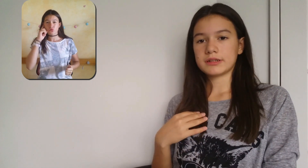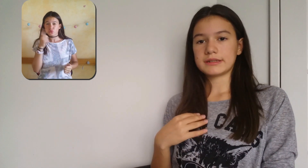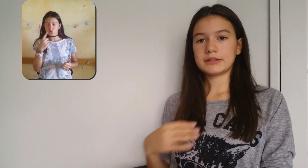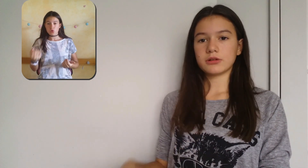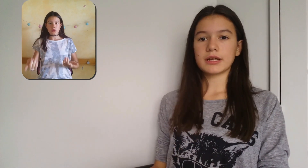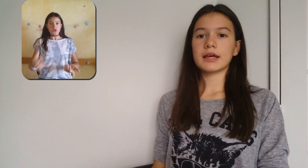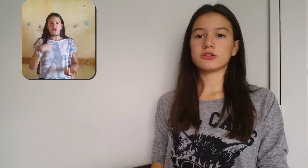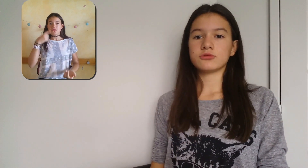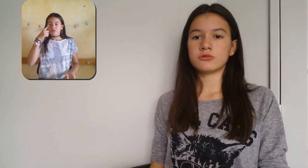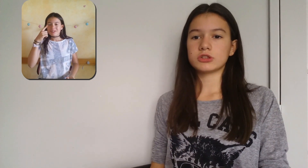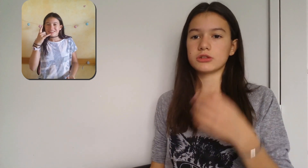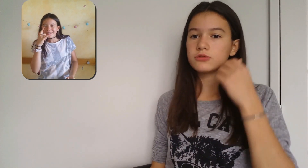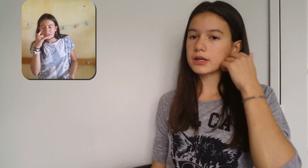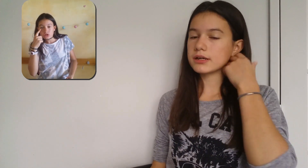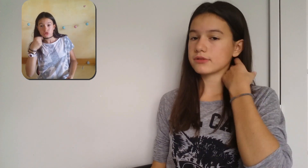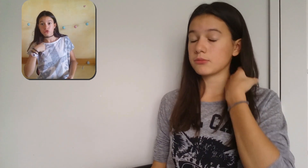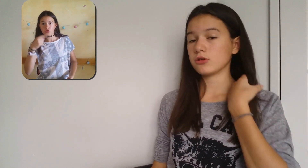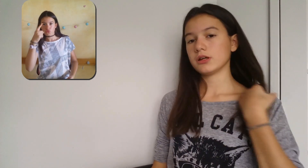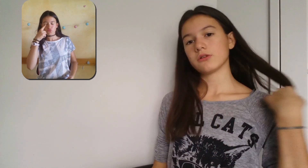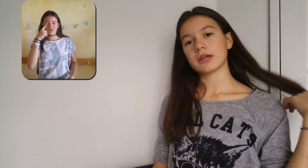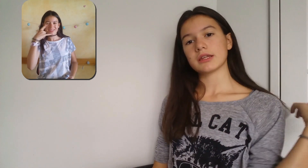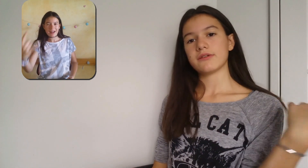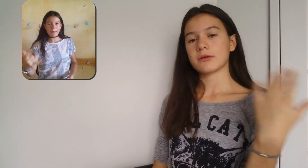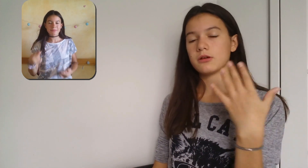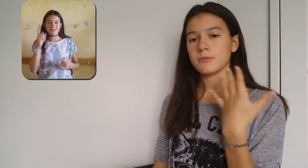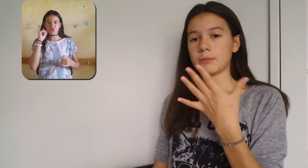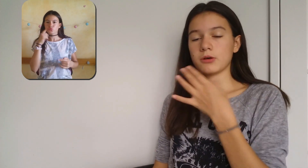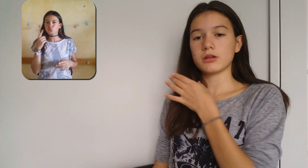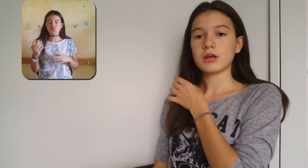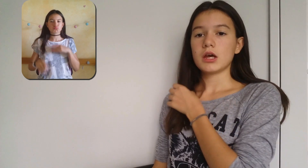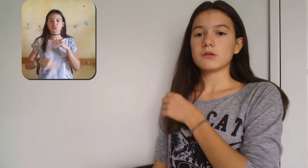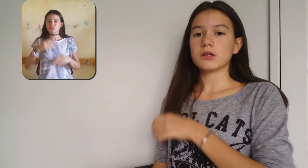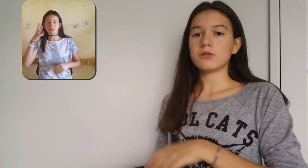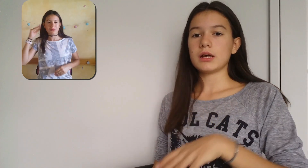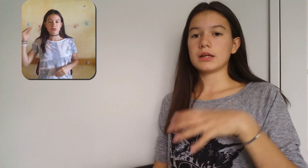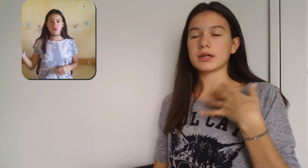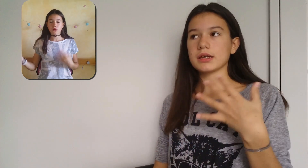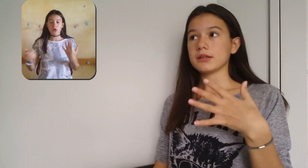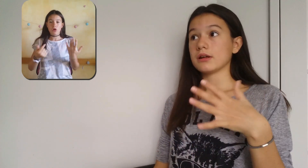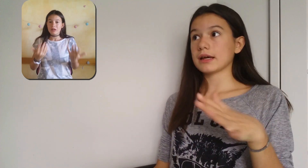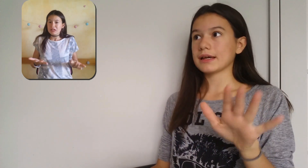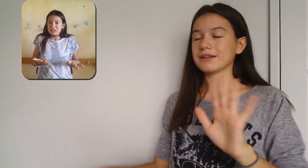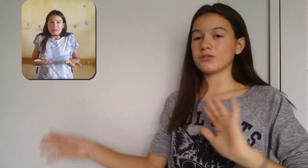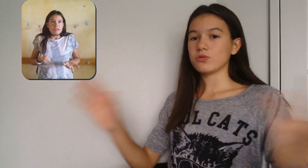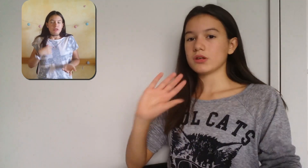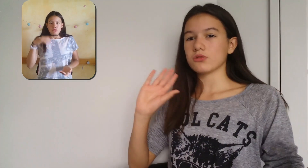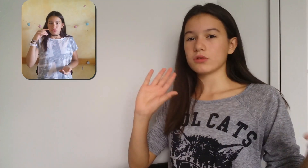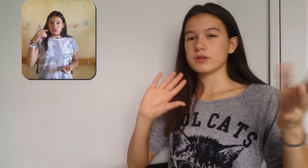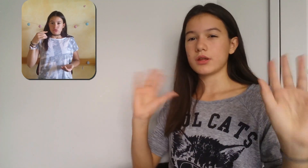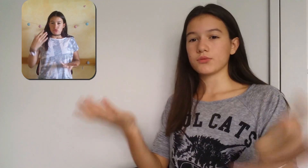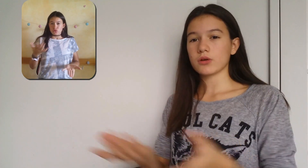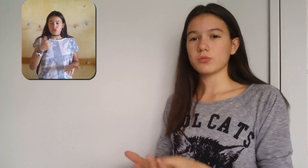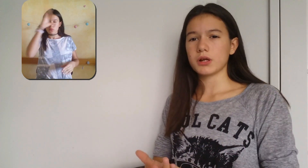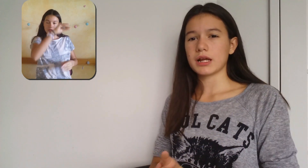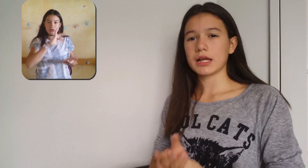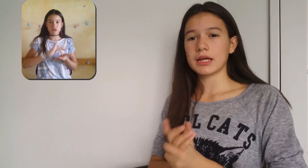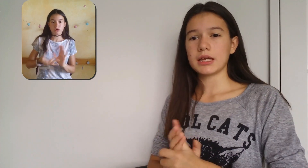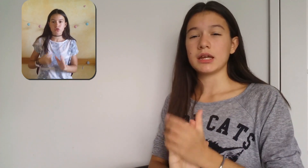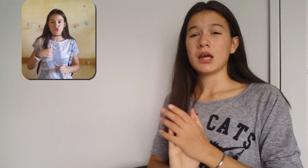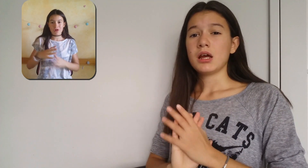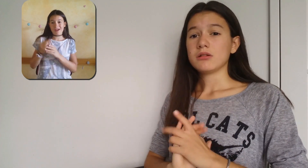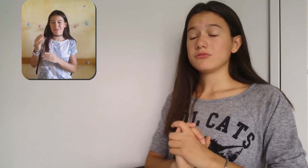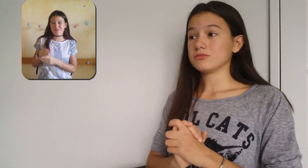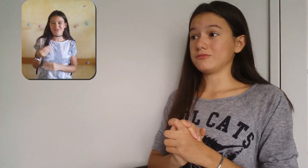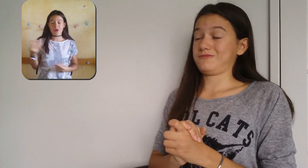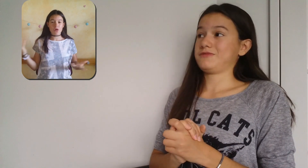vraiment intéressée aux récréations. J'adorais vraiment les regarder avec ma pote. On adorait les regarder dans la récré, discuter entre eux. Ils étaient tout un groupe dans la récré.